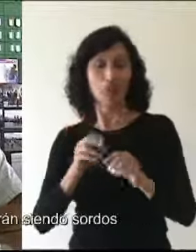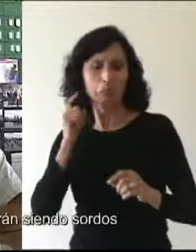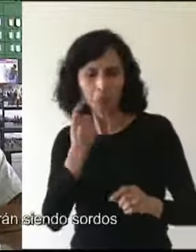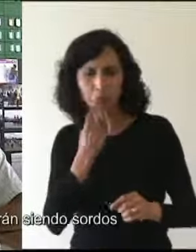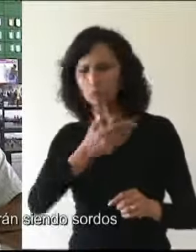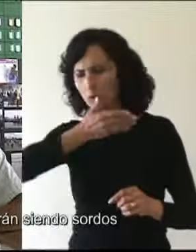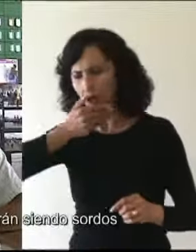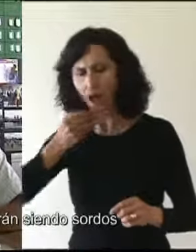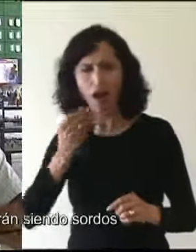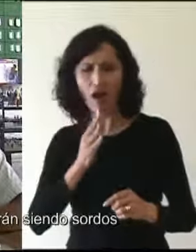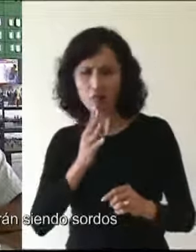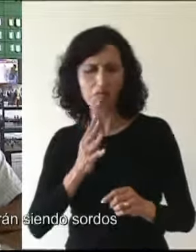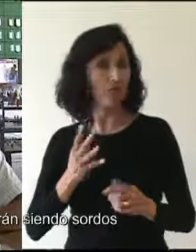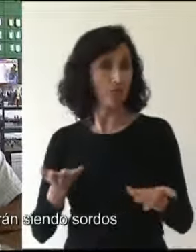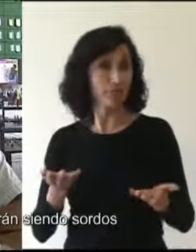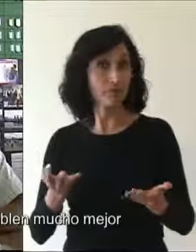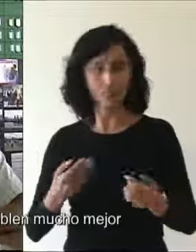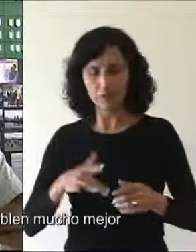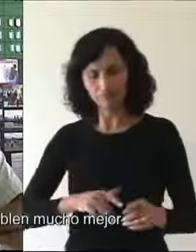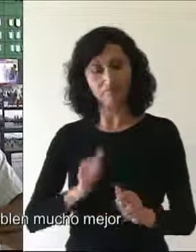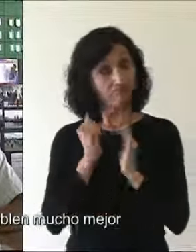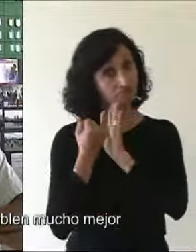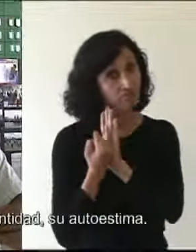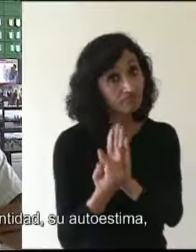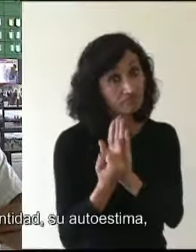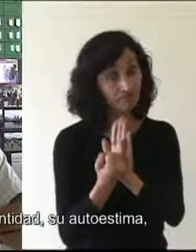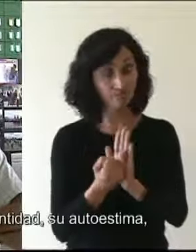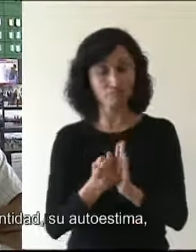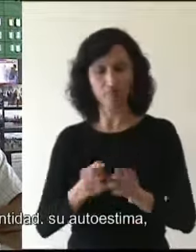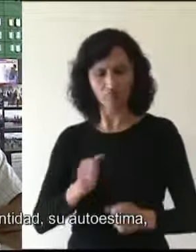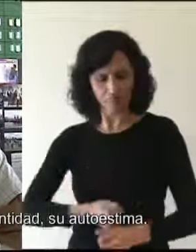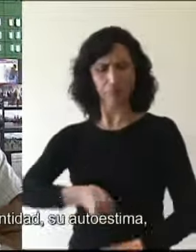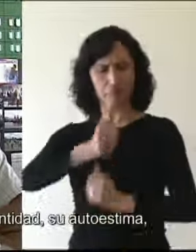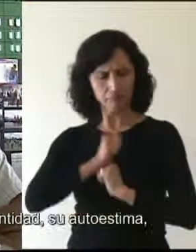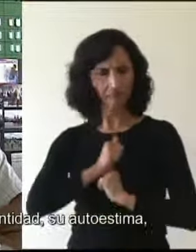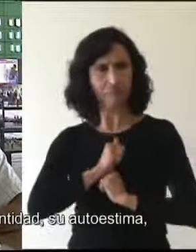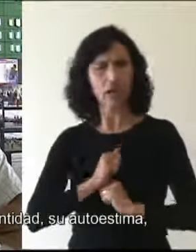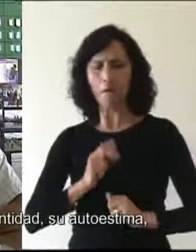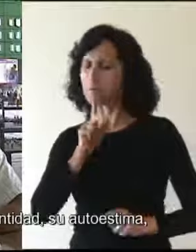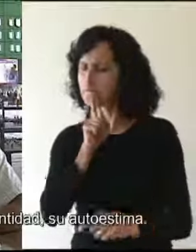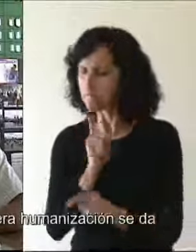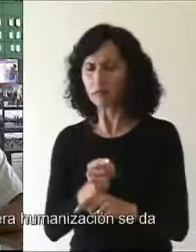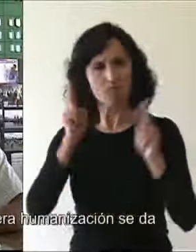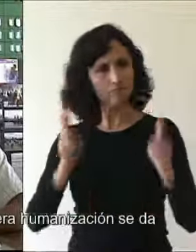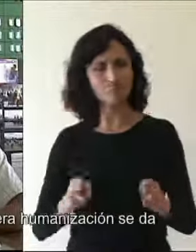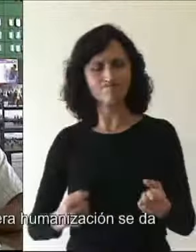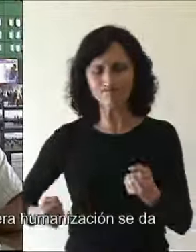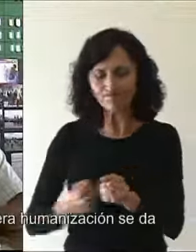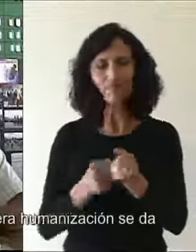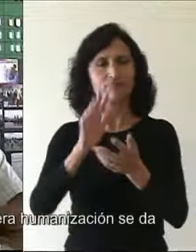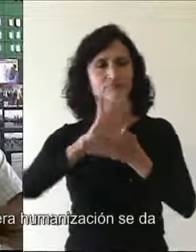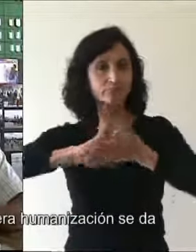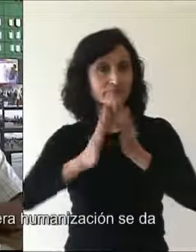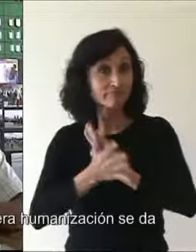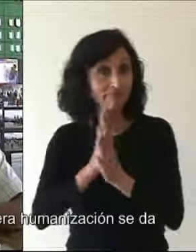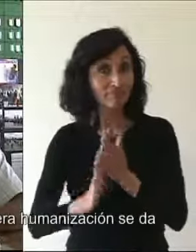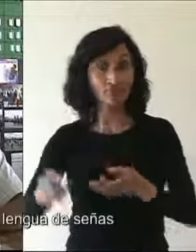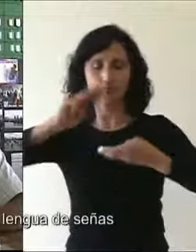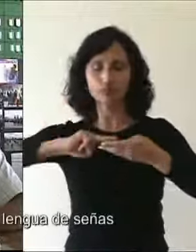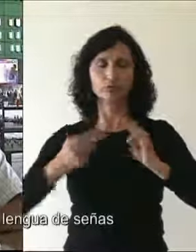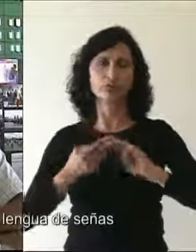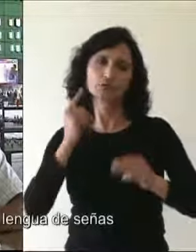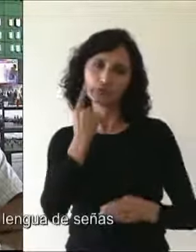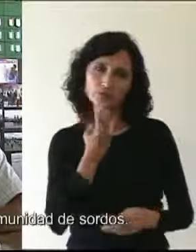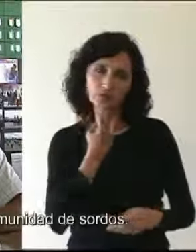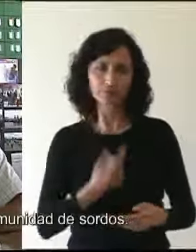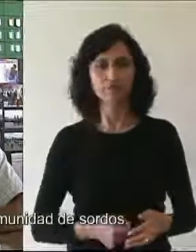especial. O sea, seguirán siendo sordos que hablen mucho mejor, pero su identidad, su autoestima y su verdadera humanización se